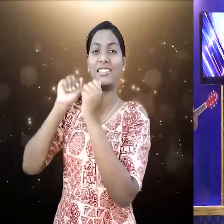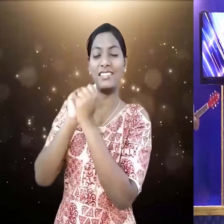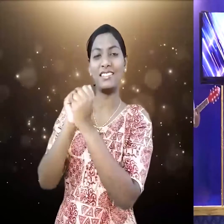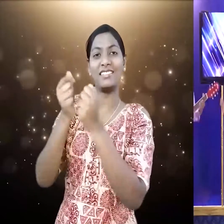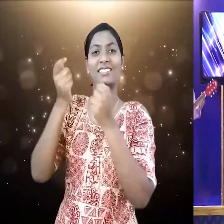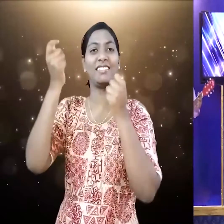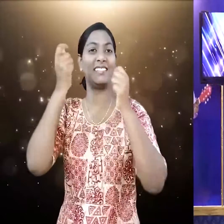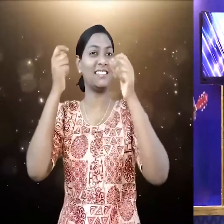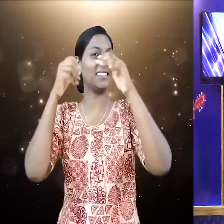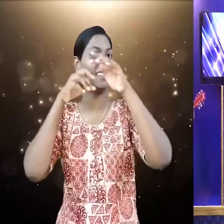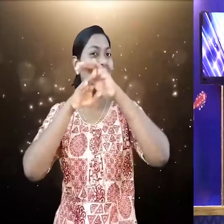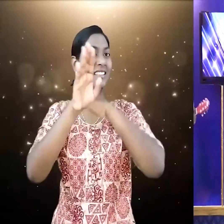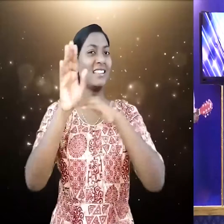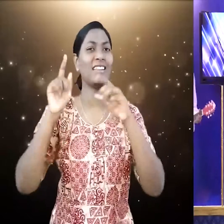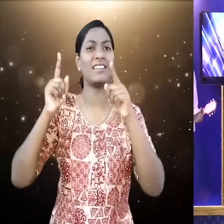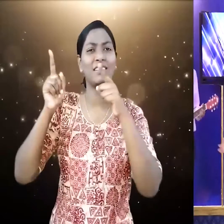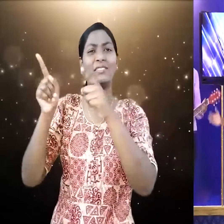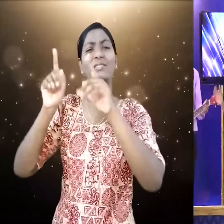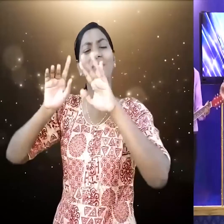जाए